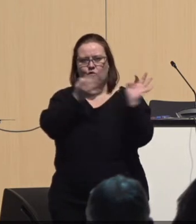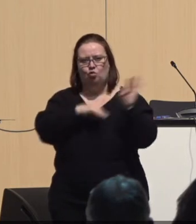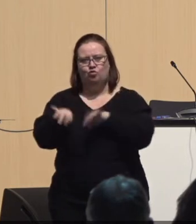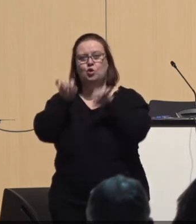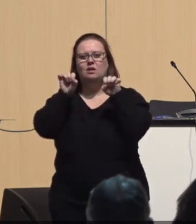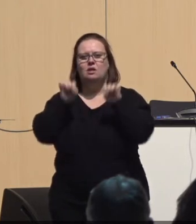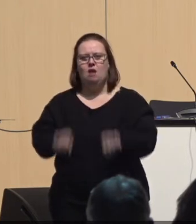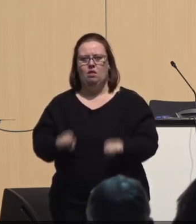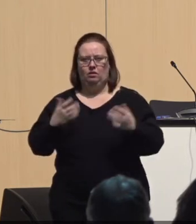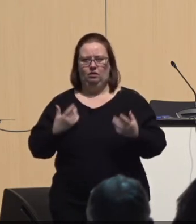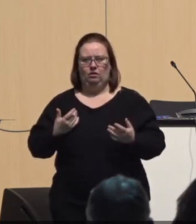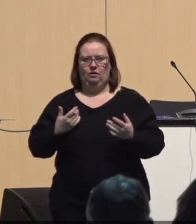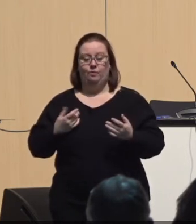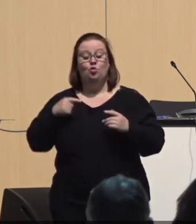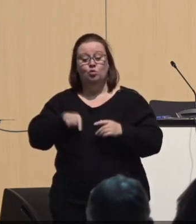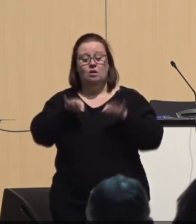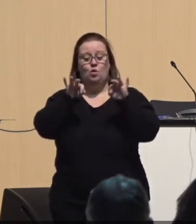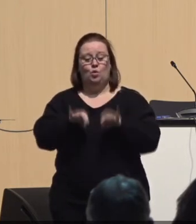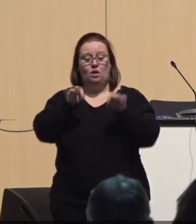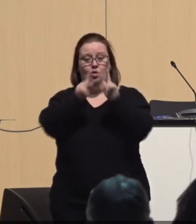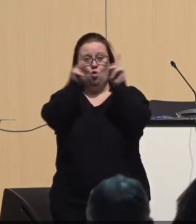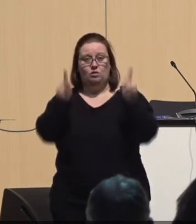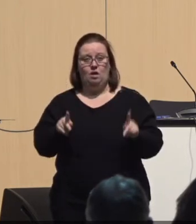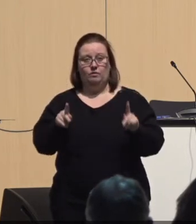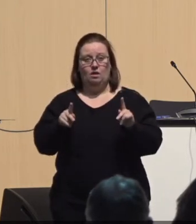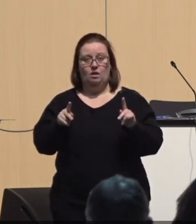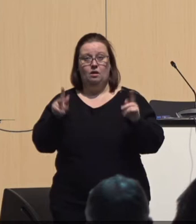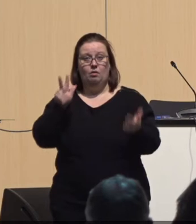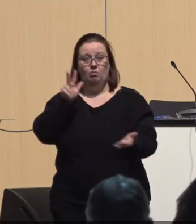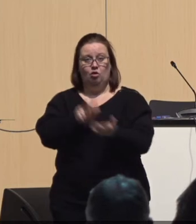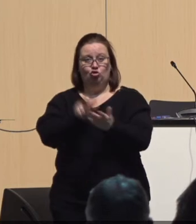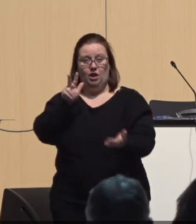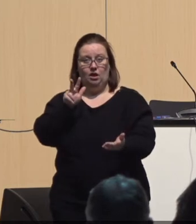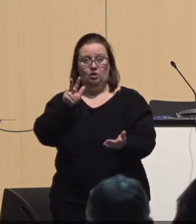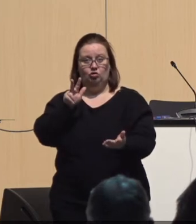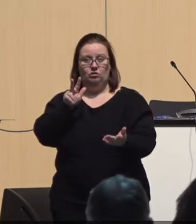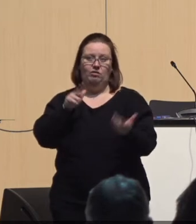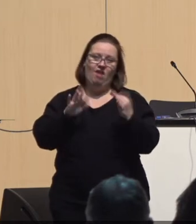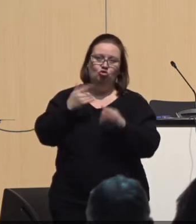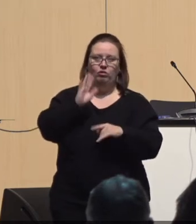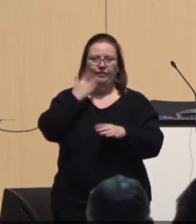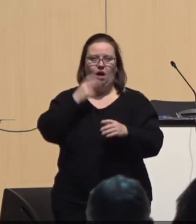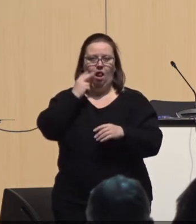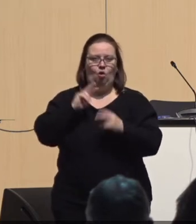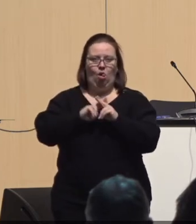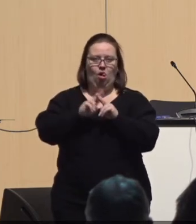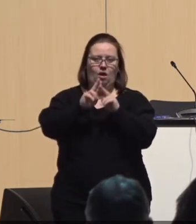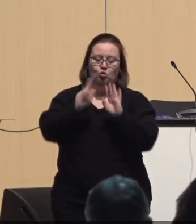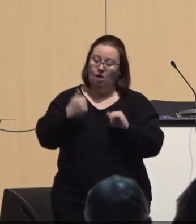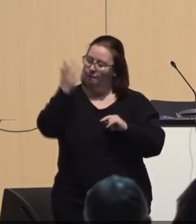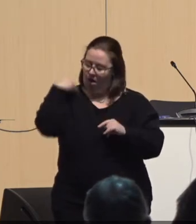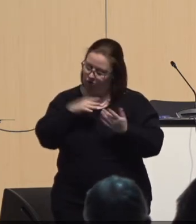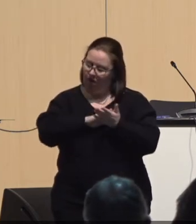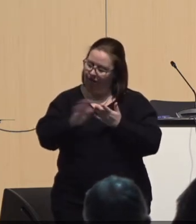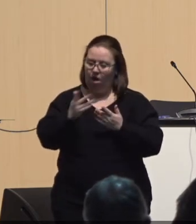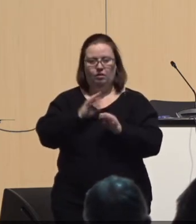kann. Und diese Hygienekonzepte wurden bestätigt. Dass die möglicherweise jetzt schon wieder überholt sind, ist eine andere Frage, aber vereinfacht